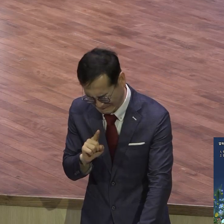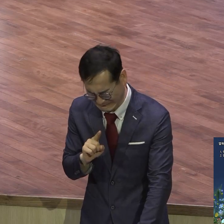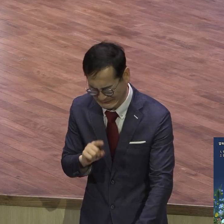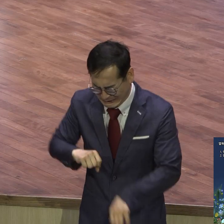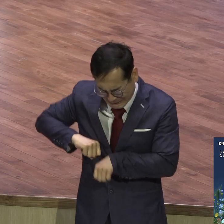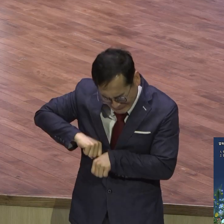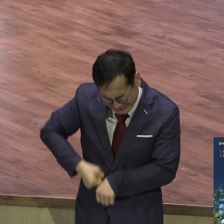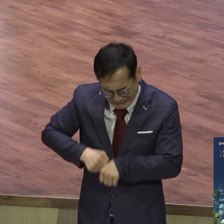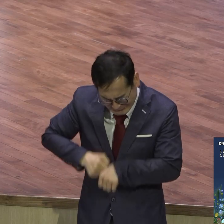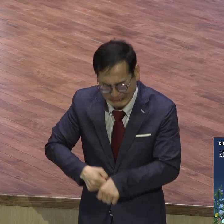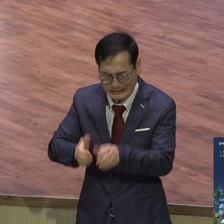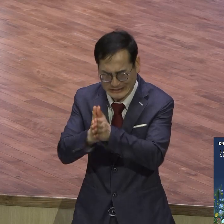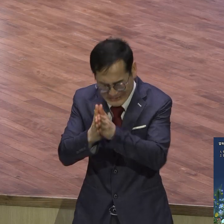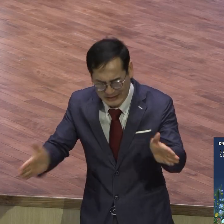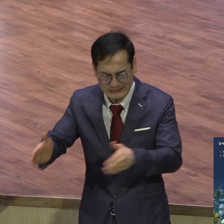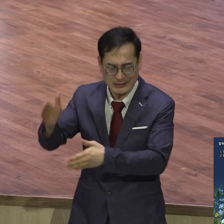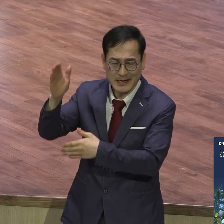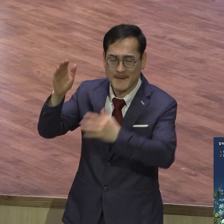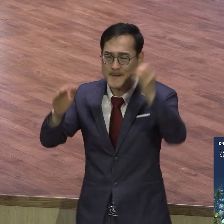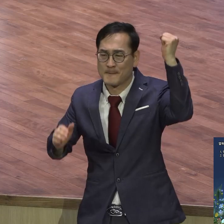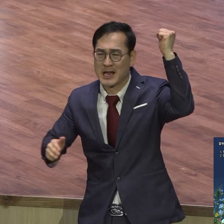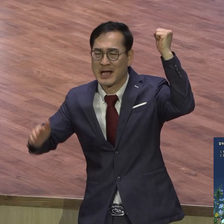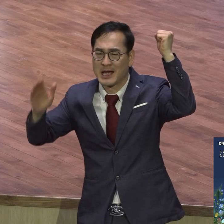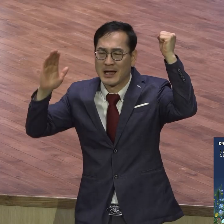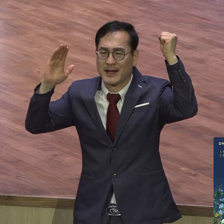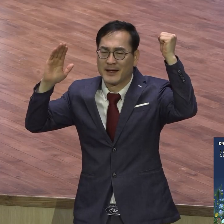억지로 억지로 억지로 어쩔 수 없이